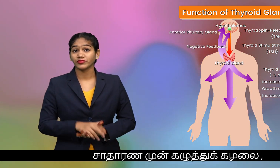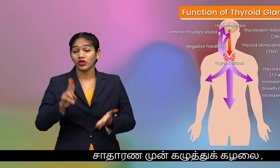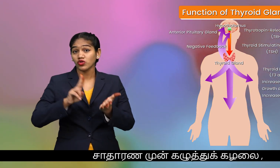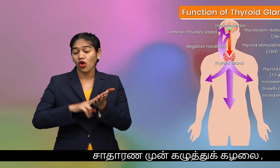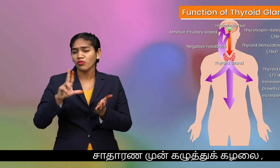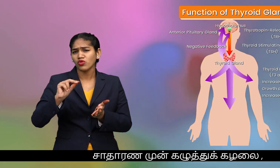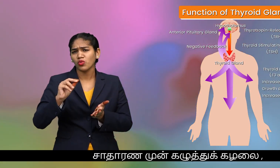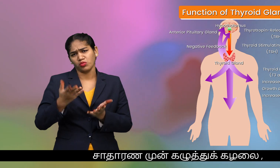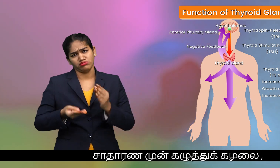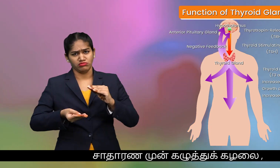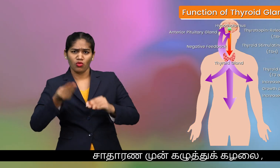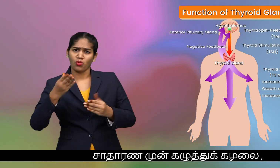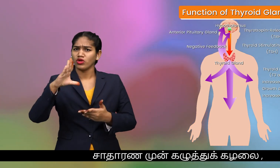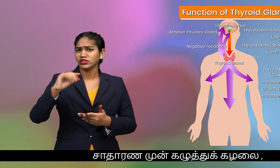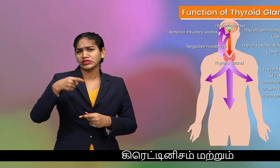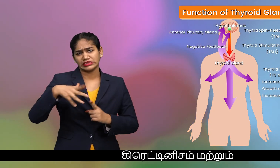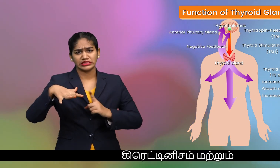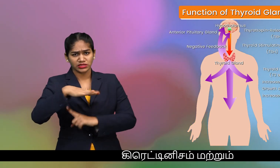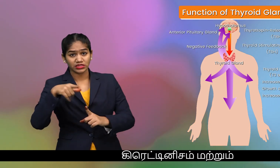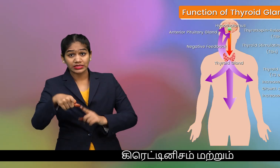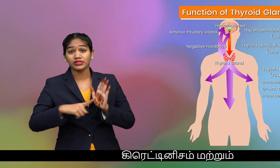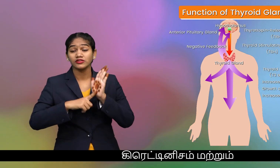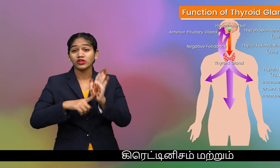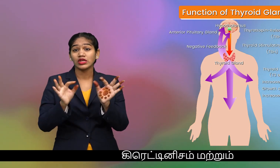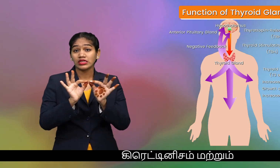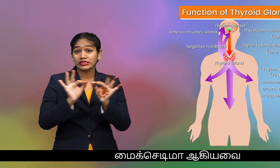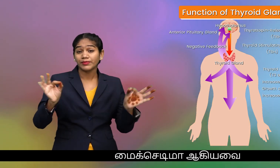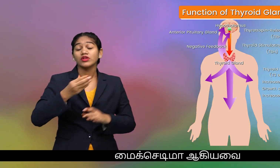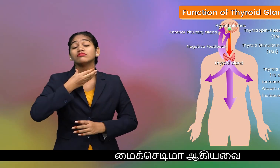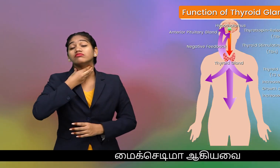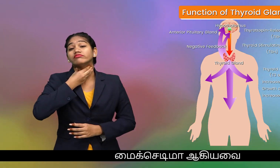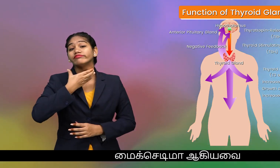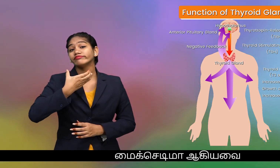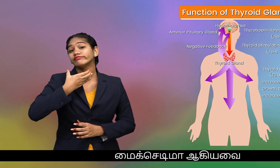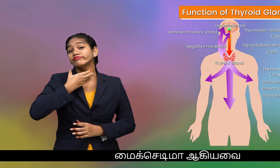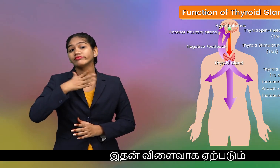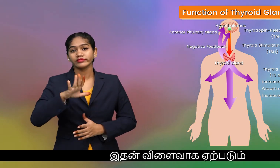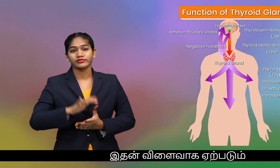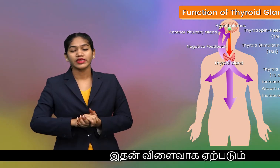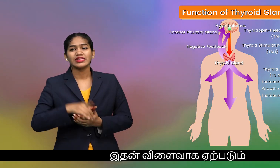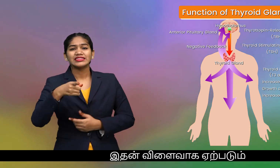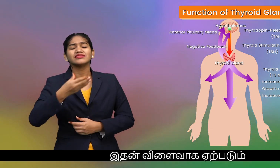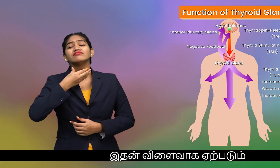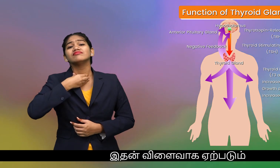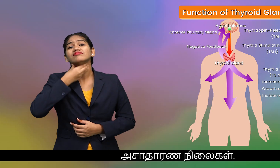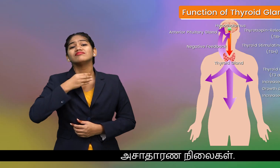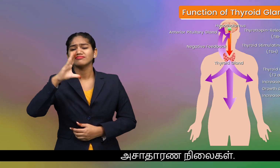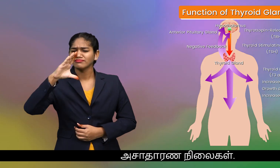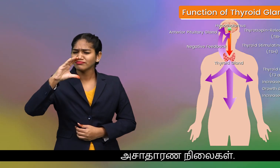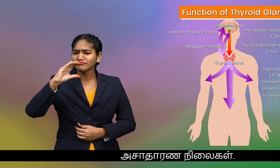சாதாரண முன் கழுத்துக்கழலை, கிரிட்டேனிசம் மற்றும் மைக்செடினா ஆகியவை இதன் விளைவாக ஏற்படும் அசாதாரண